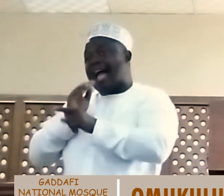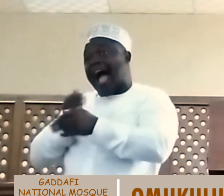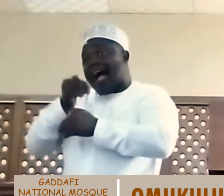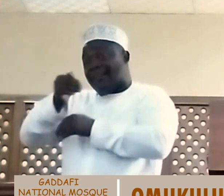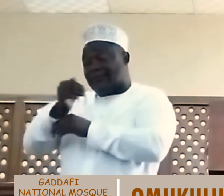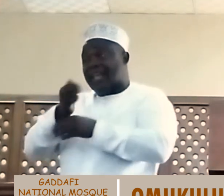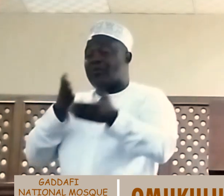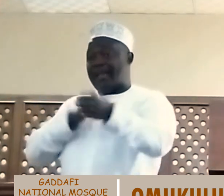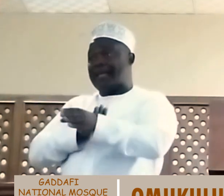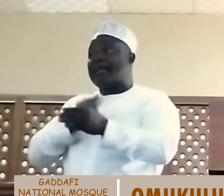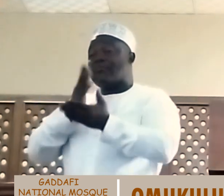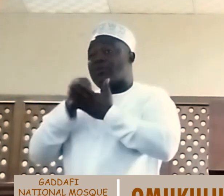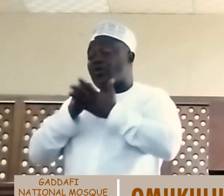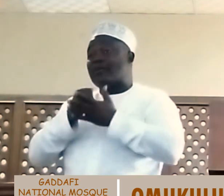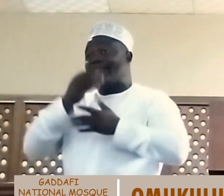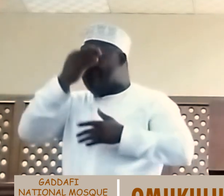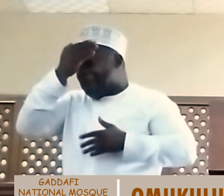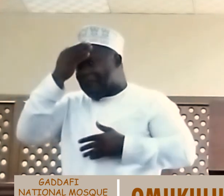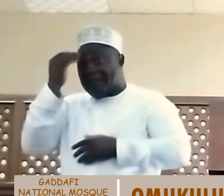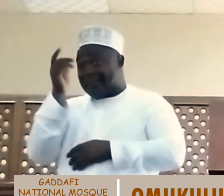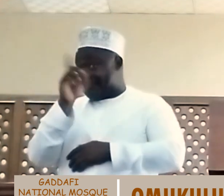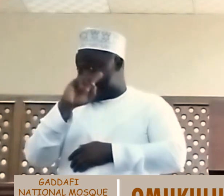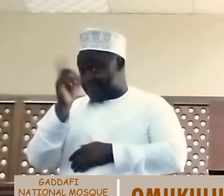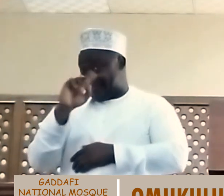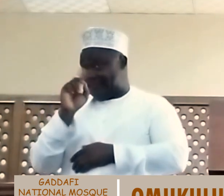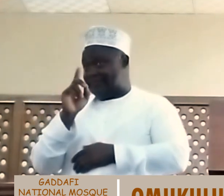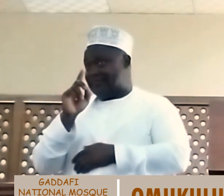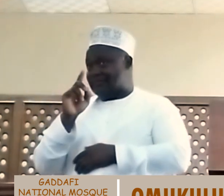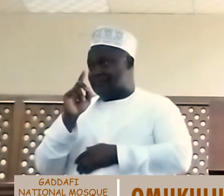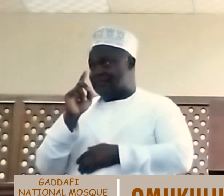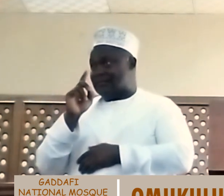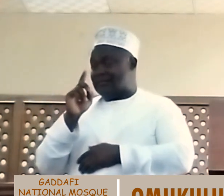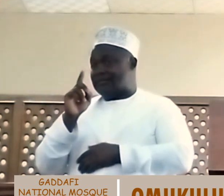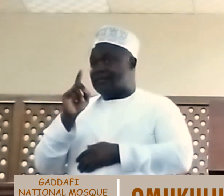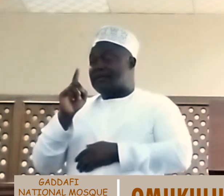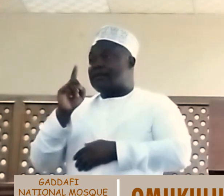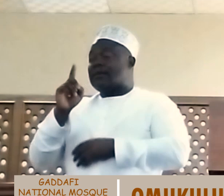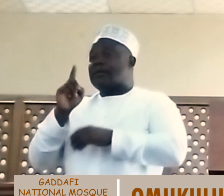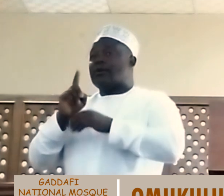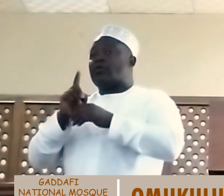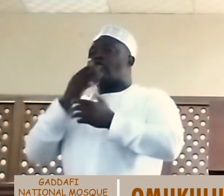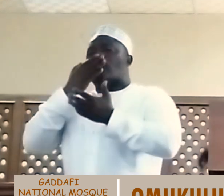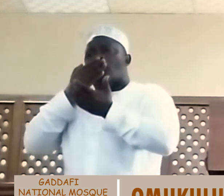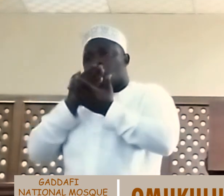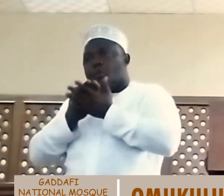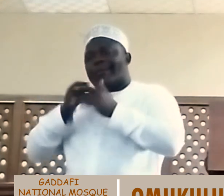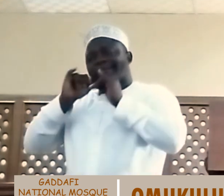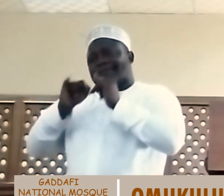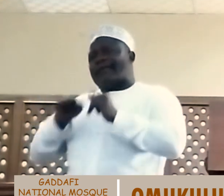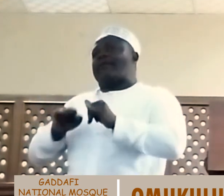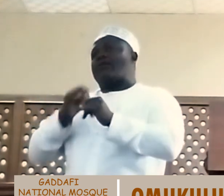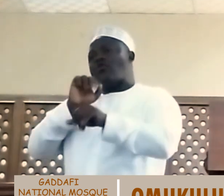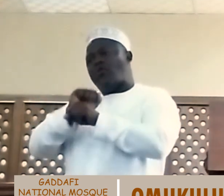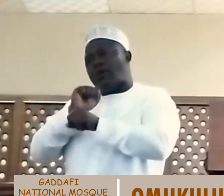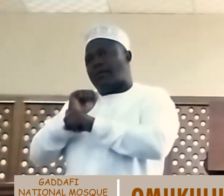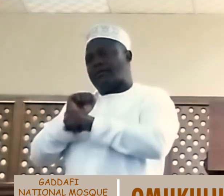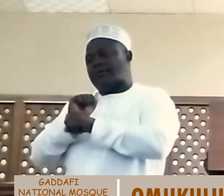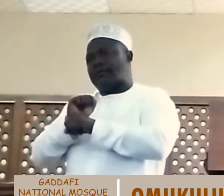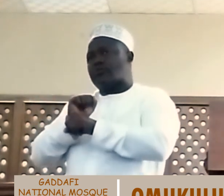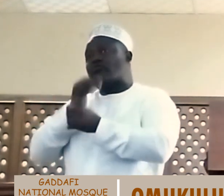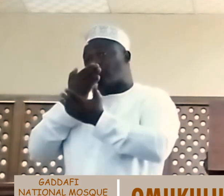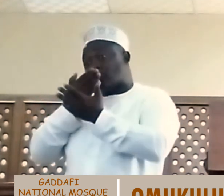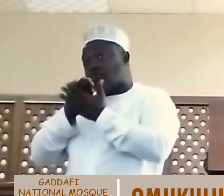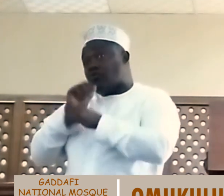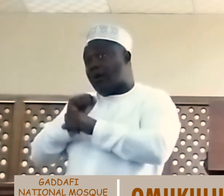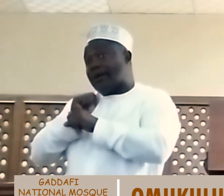oluvannyuma lw'okufa kwo, kubanga temwerabira kutuba eriko nti okuleka omukululo omulungi. Kwatuteekako